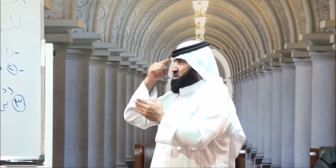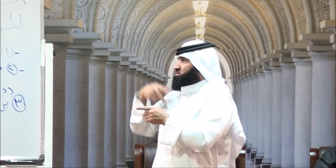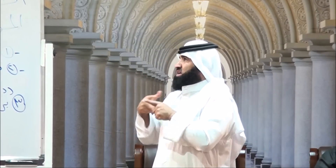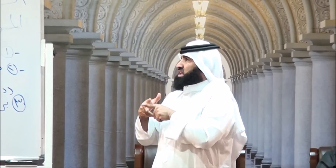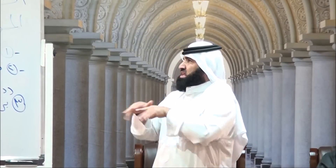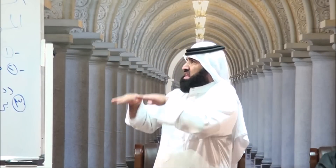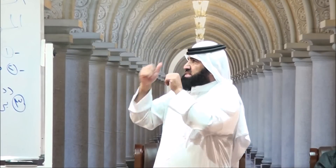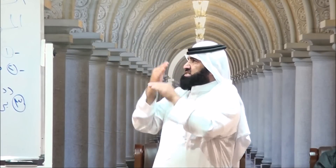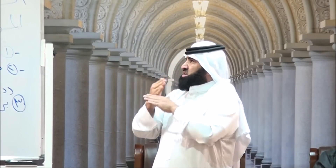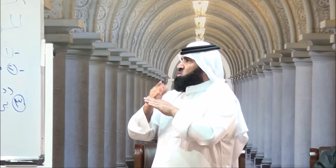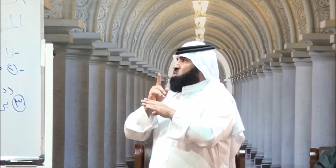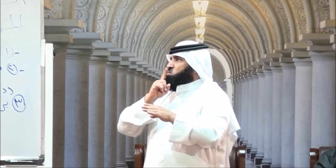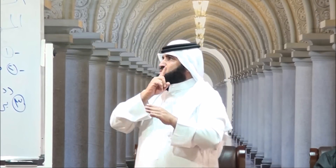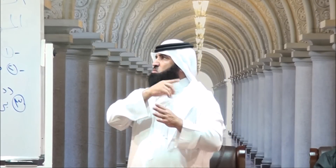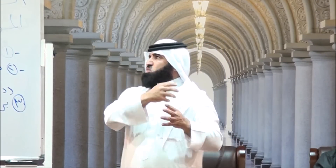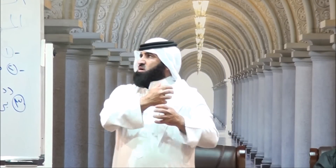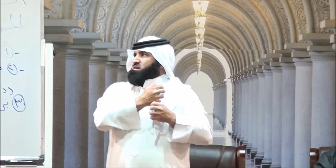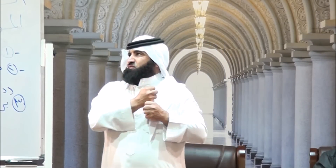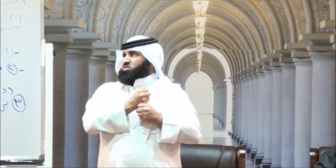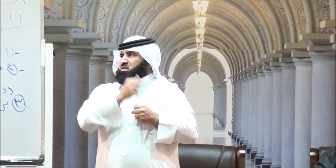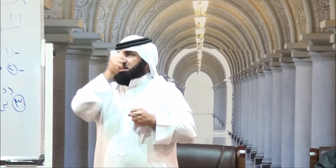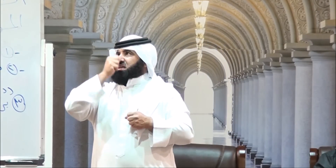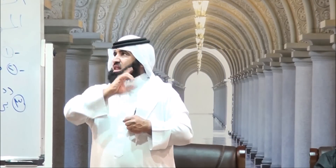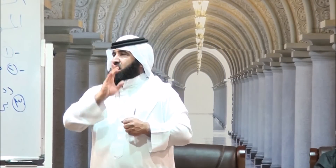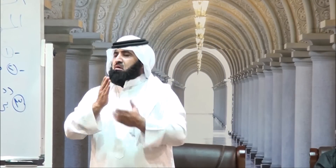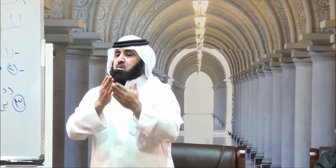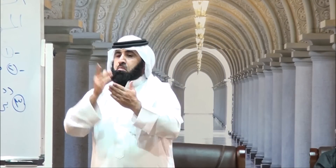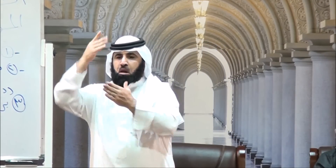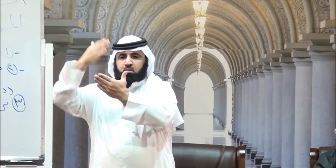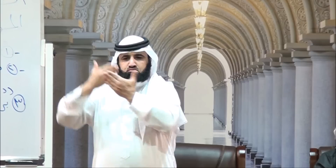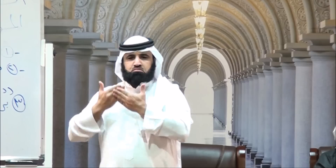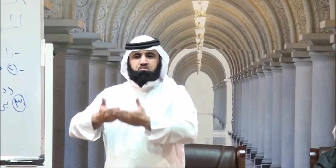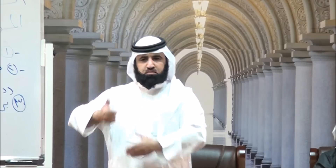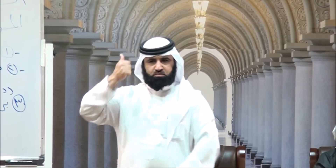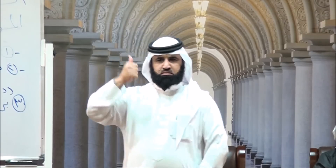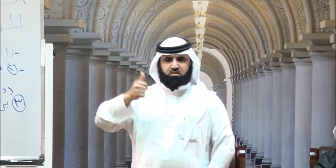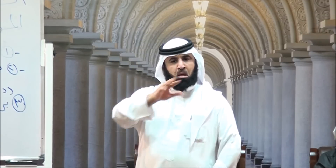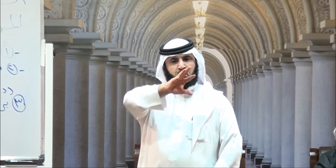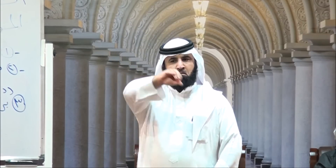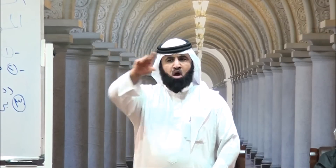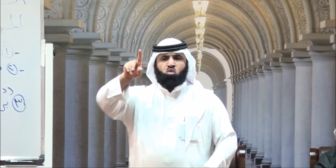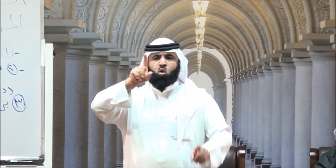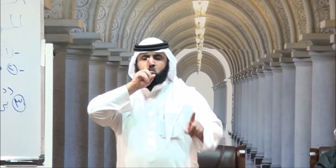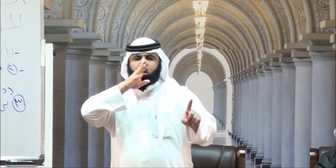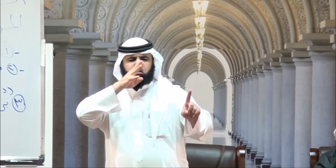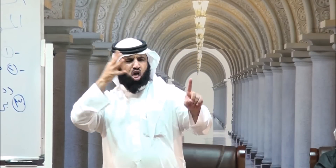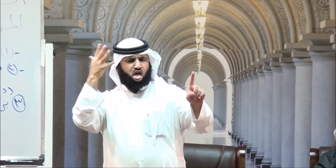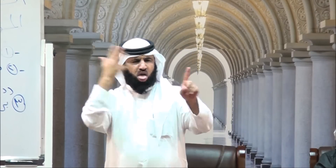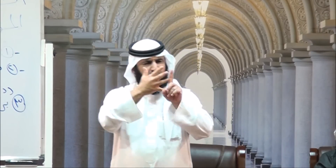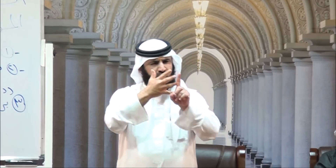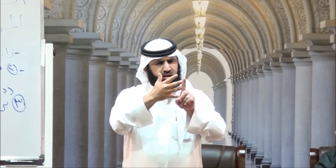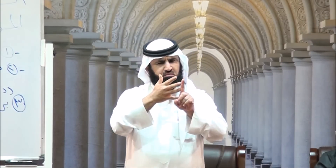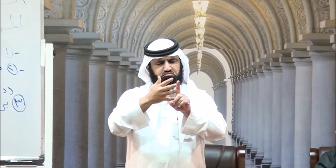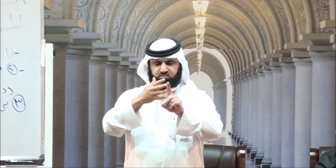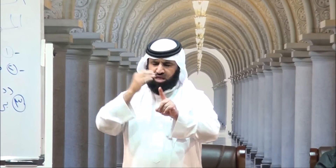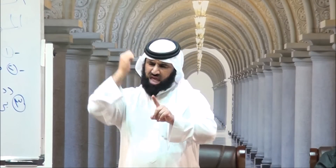عنده قصور مع والديه، مقصر معهم، يرفع صوته عليهم،